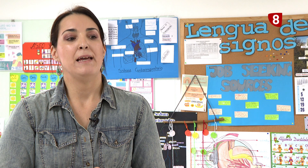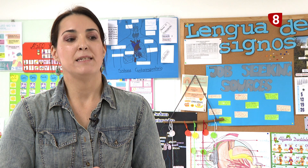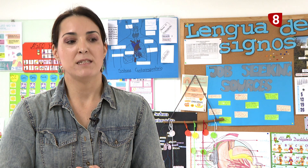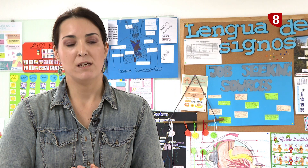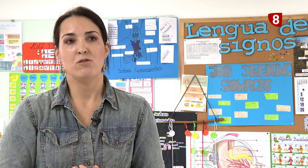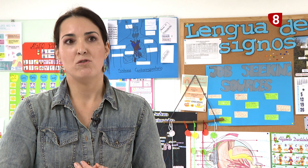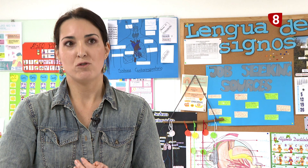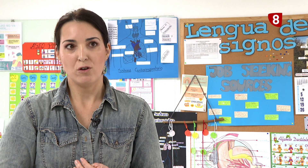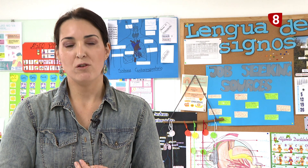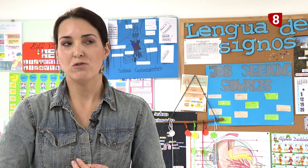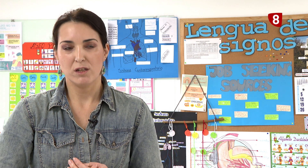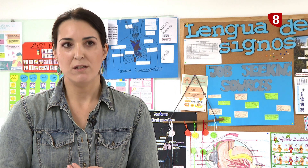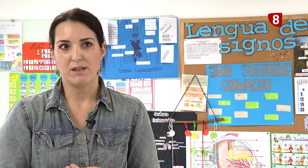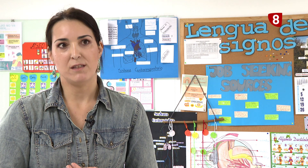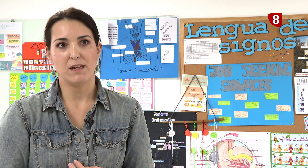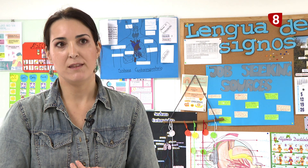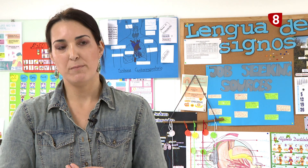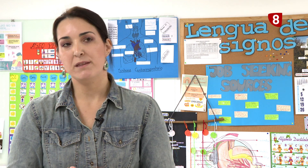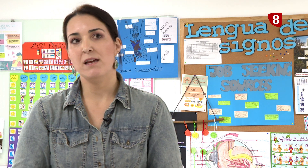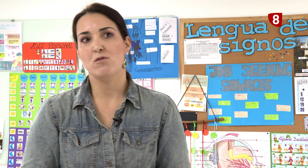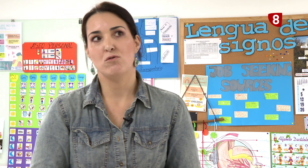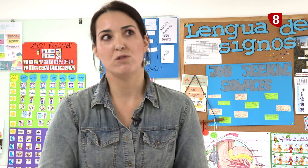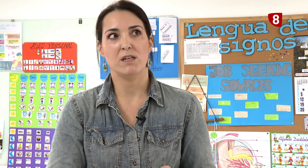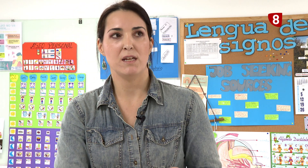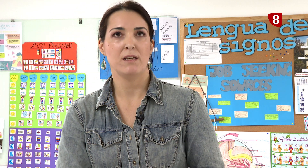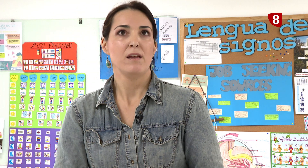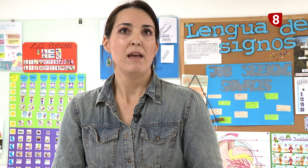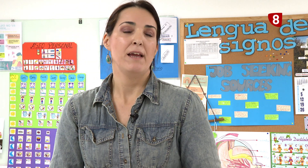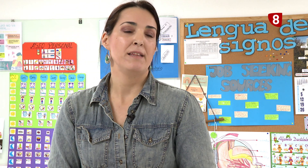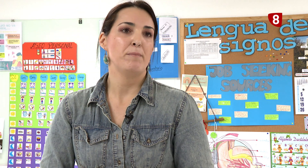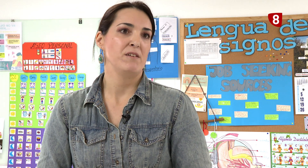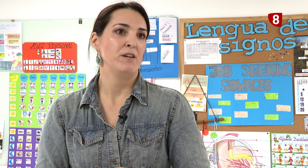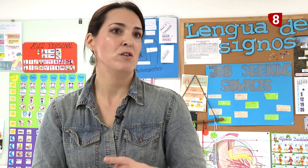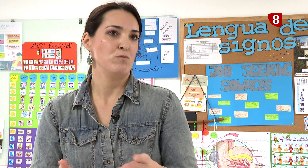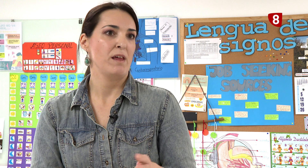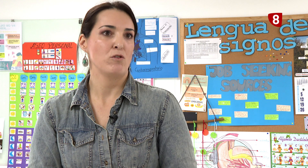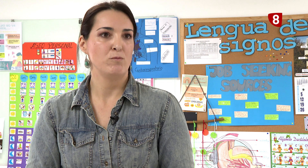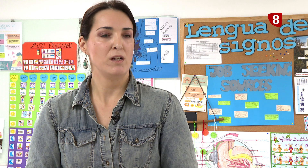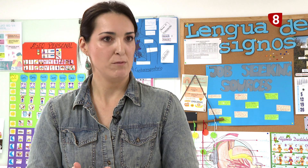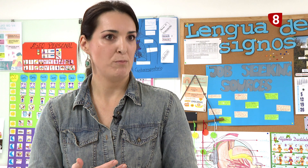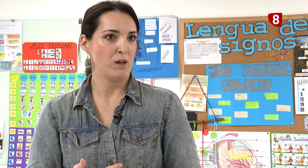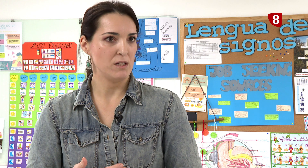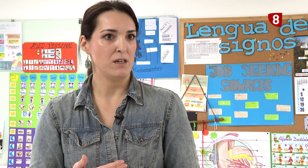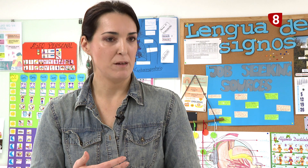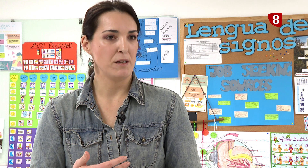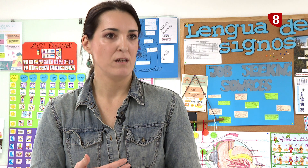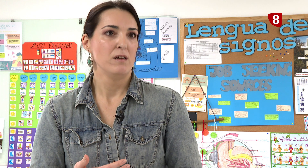Si es niño sordo, sí, necesitaría intérprete o si es en etapas inferiores, un mediador comunicativo podría estar también.